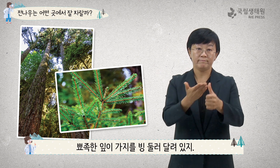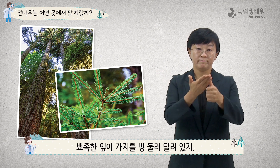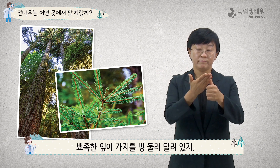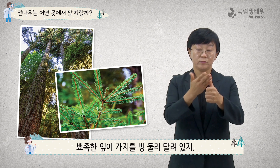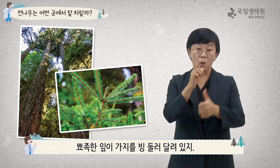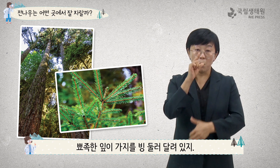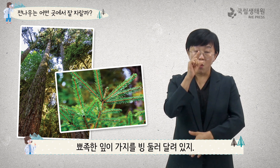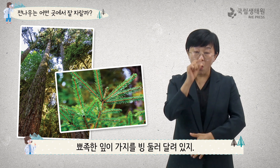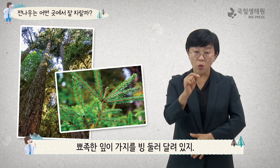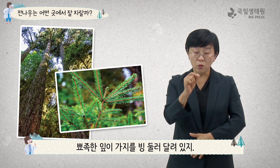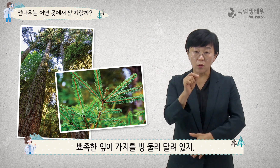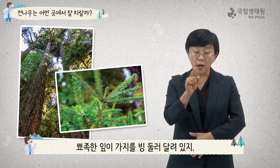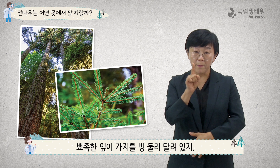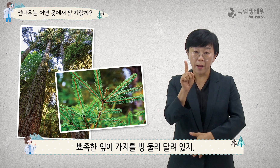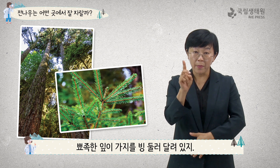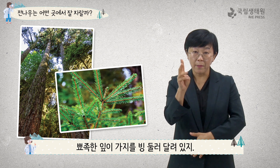가지를 빙 둘러 달려있지.